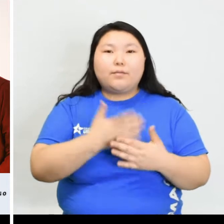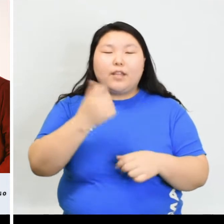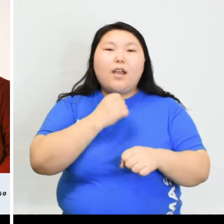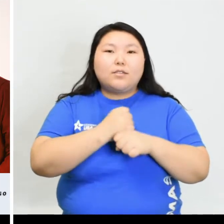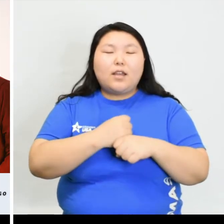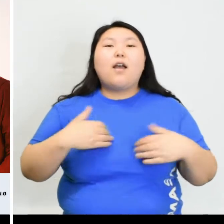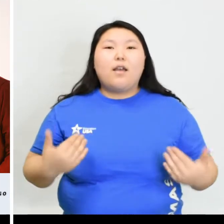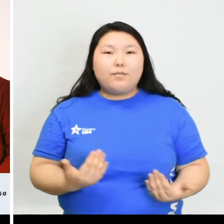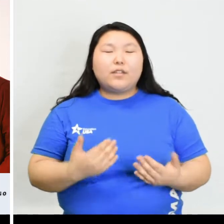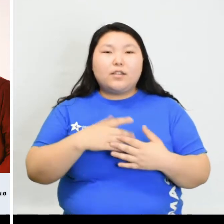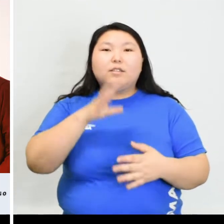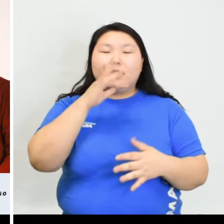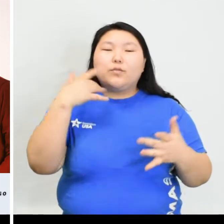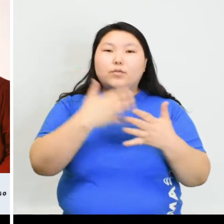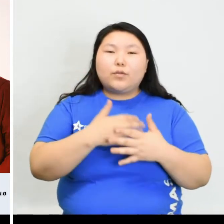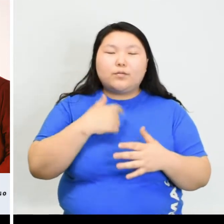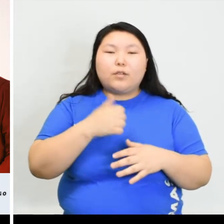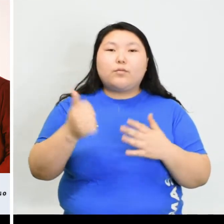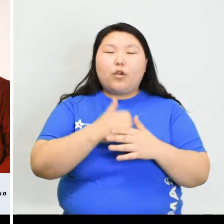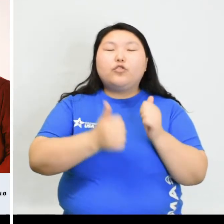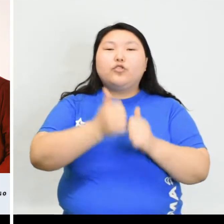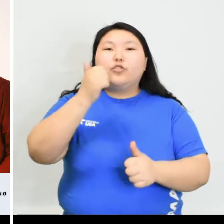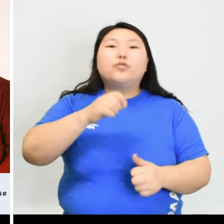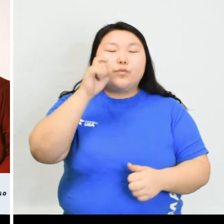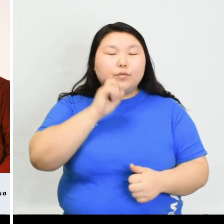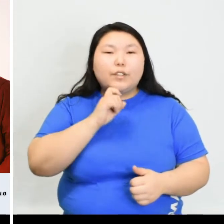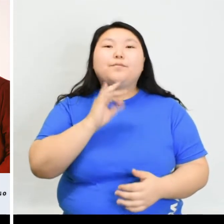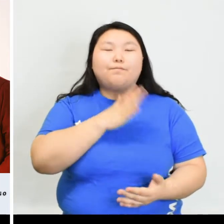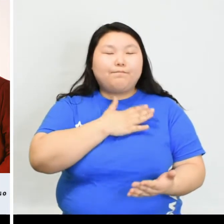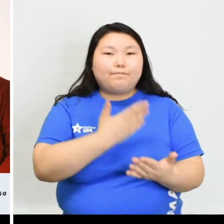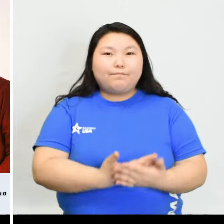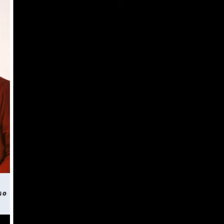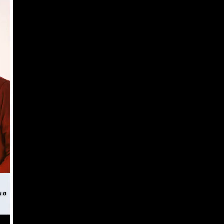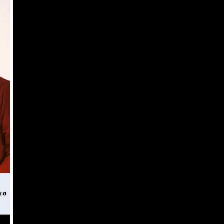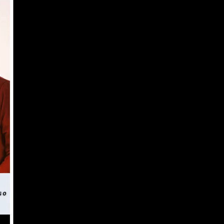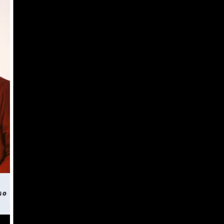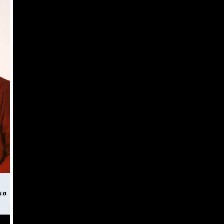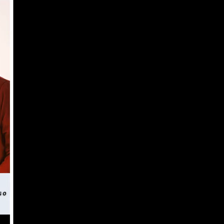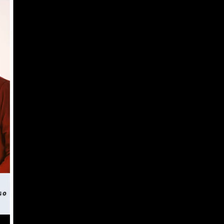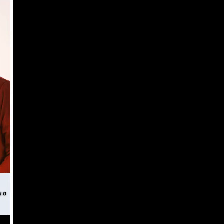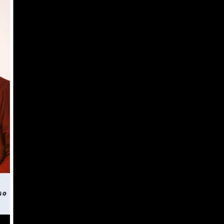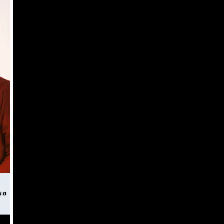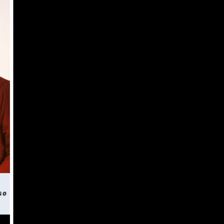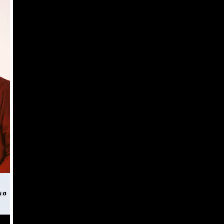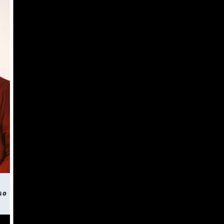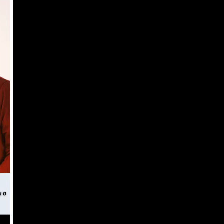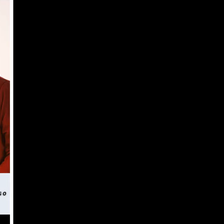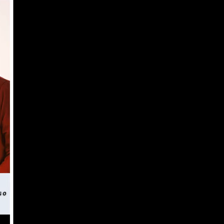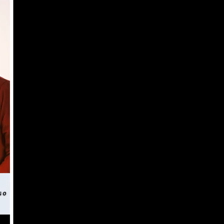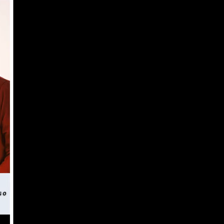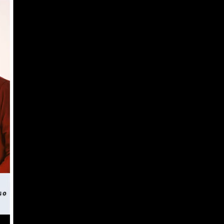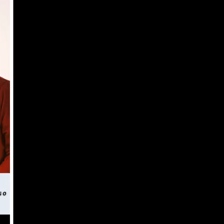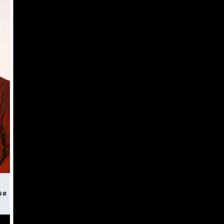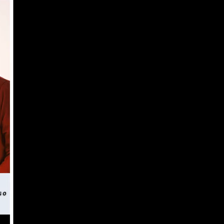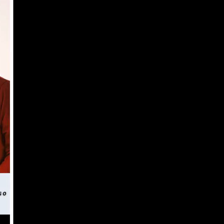амьдрал насан туршийн сорилт нь өндөр амжилт хүсье. За стак баярлалаа. Америкийн нэгэн улсын засгийн газраас санхүүжүүлдэг Education